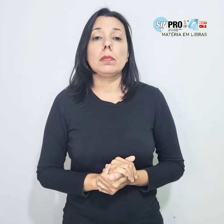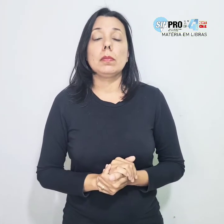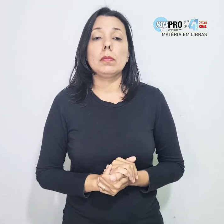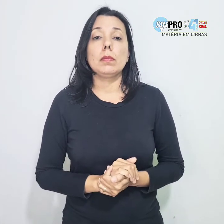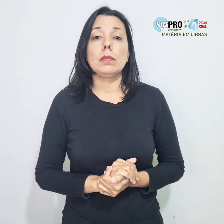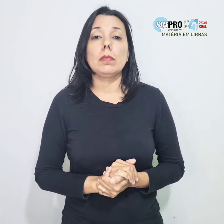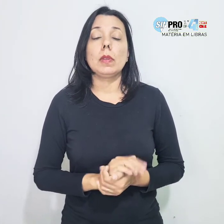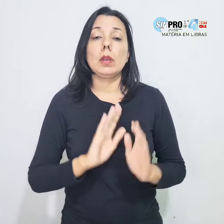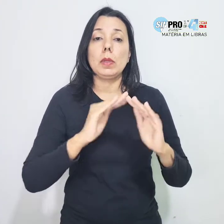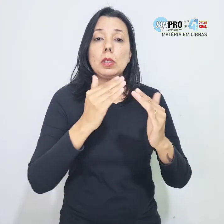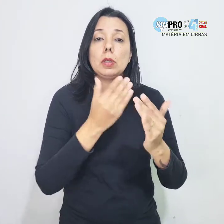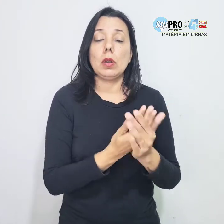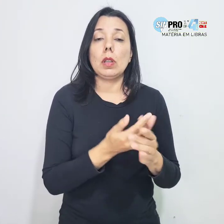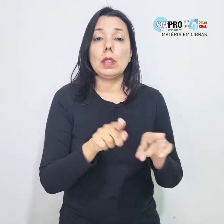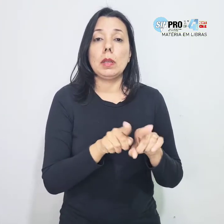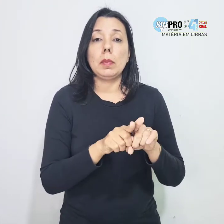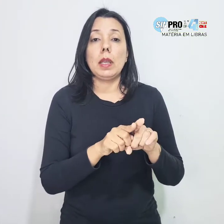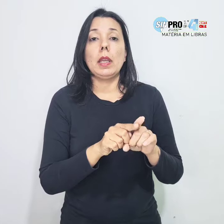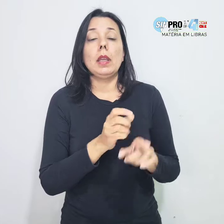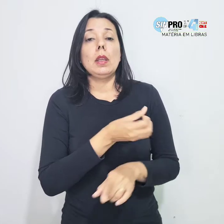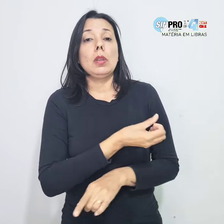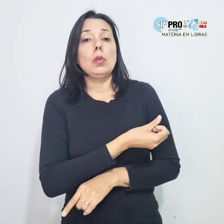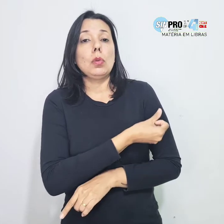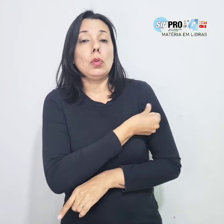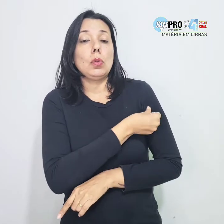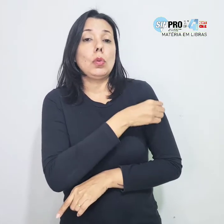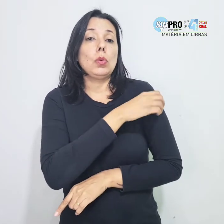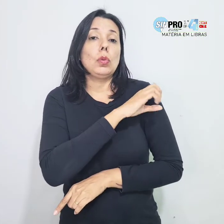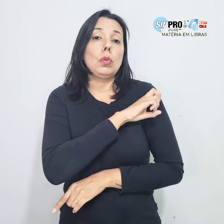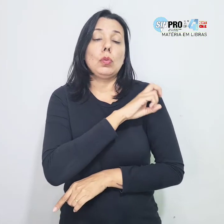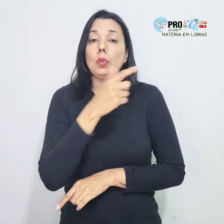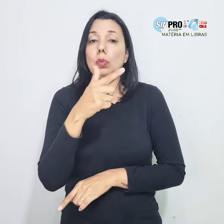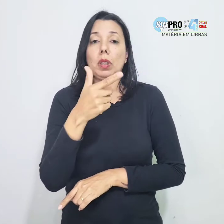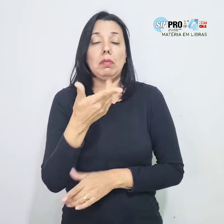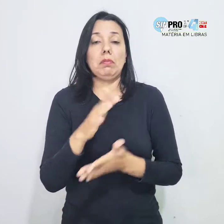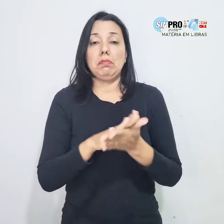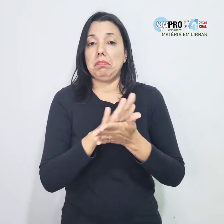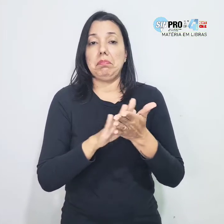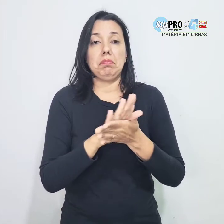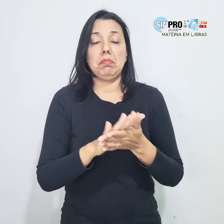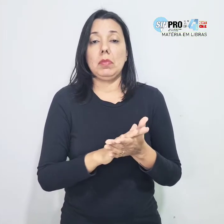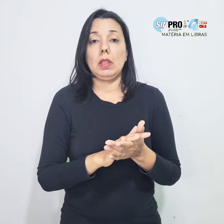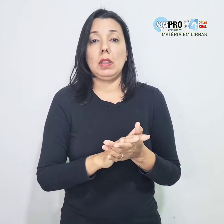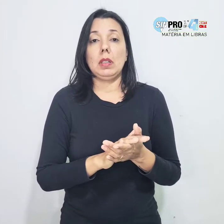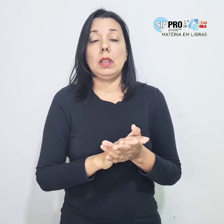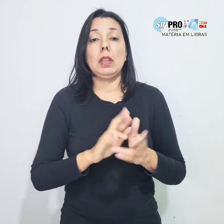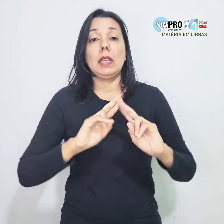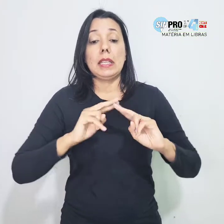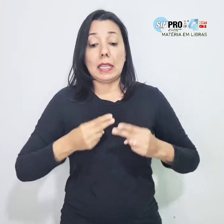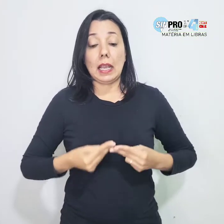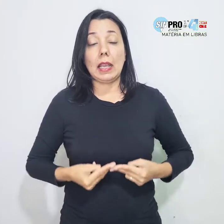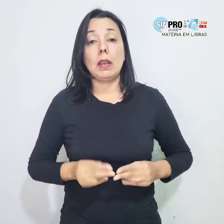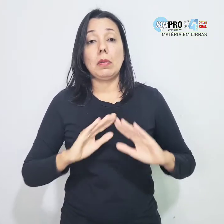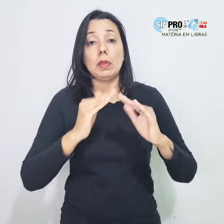Em uma escola primária próxima, não houve casos. Em Israel, uma escola secundária